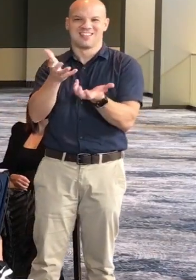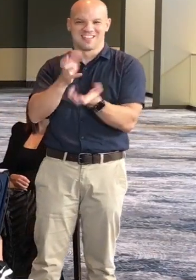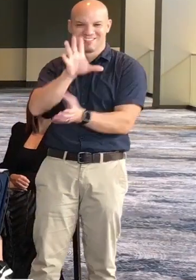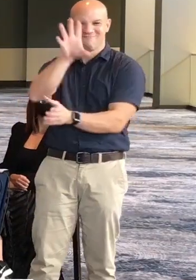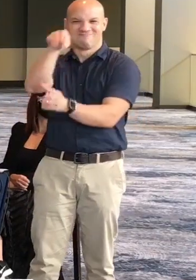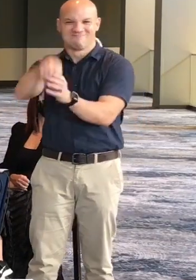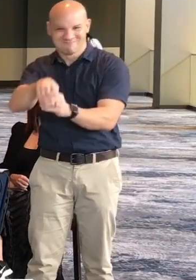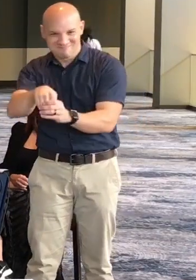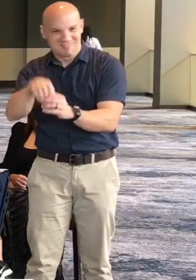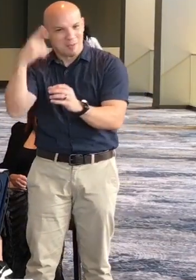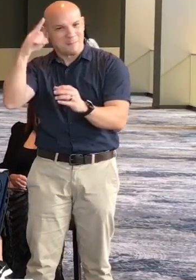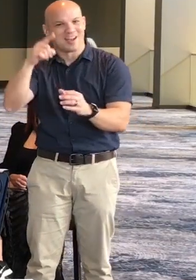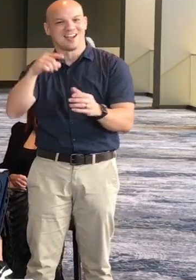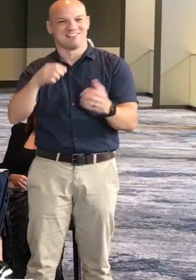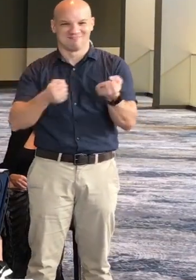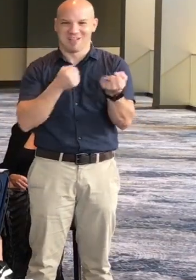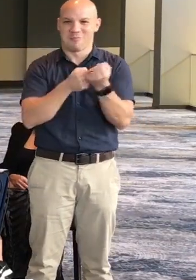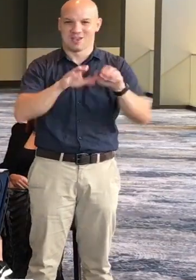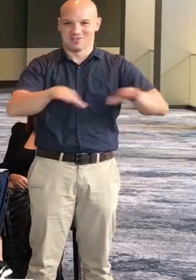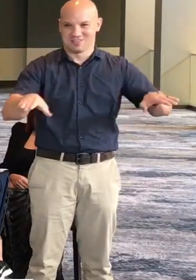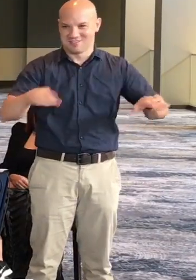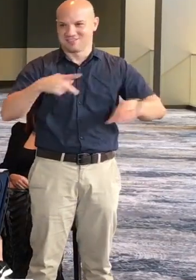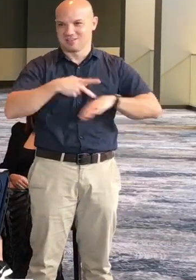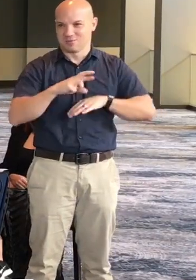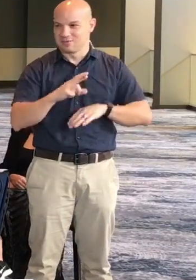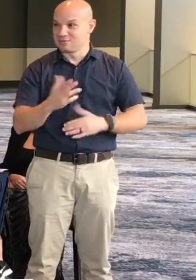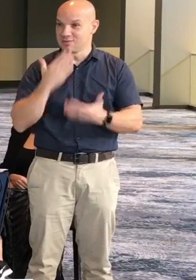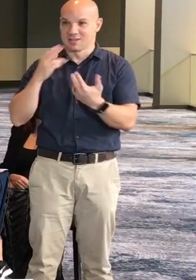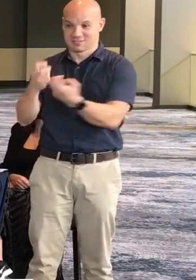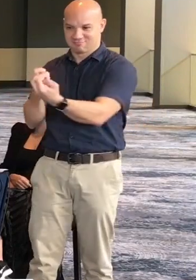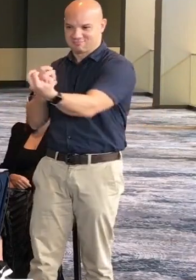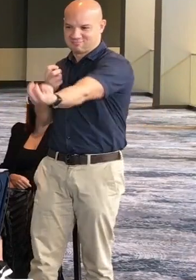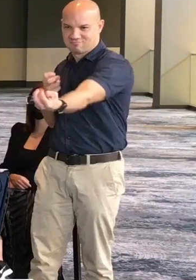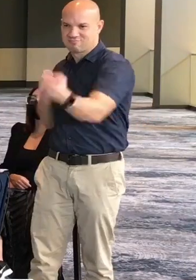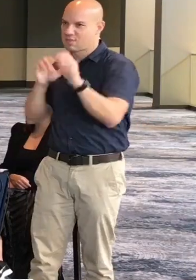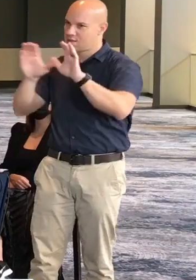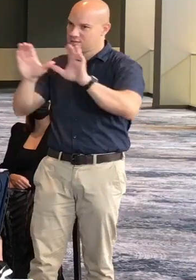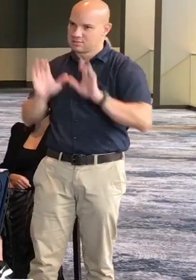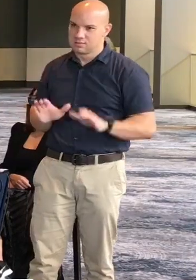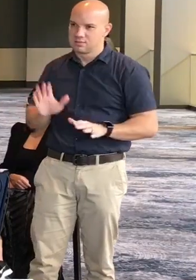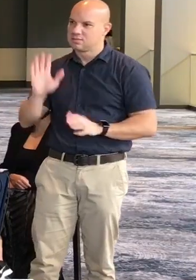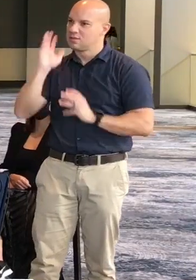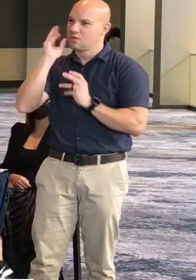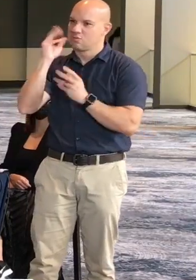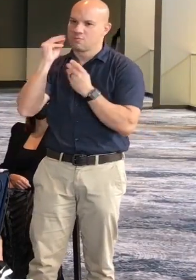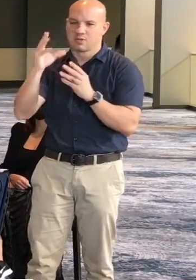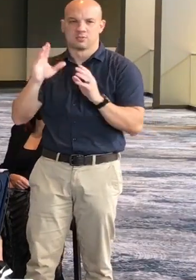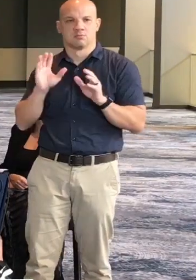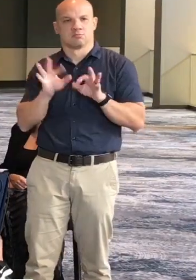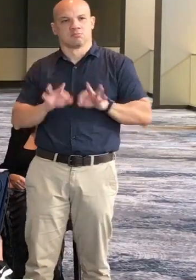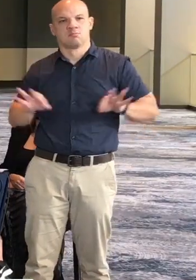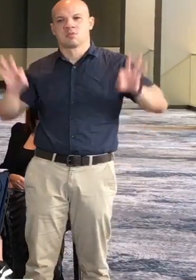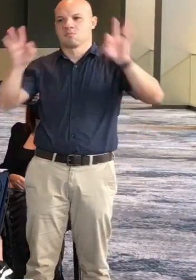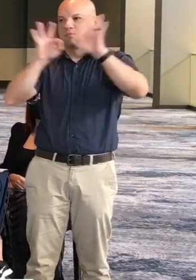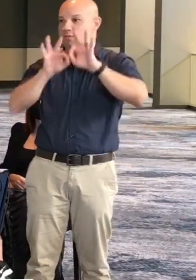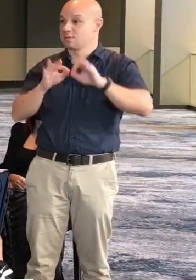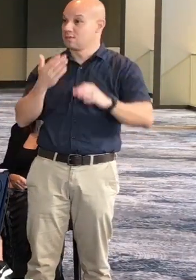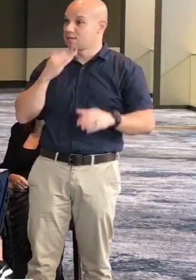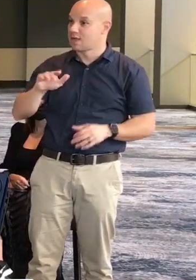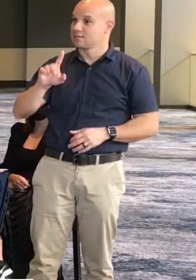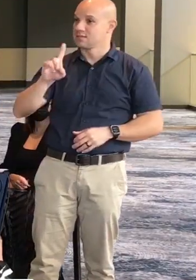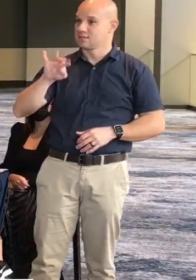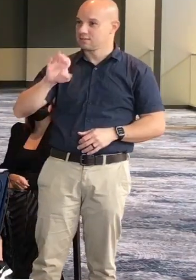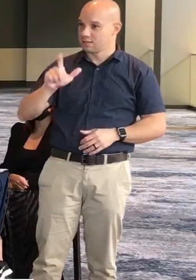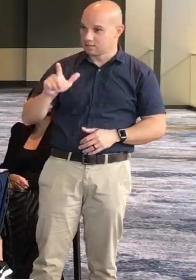Puerto Rico. Así que gracias a este panel excelente, con una información excelente. Gracias, Daniel, por haber dado